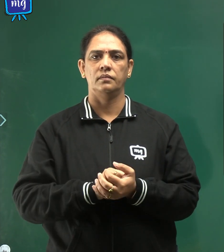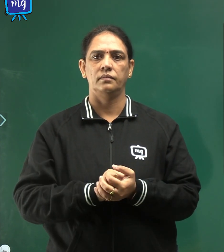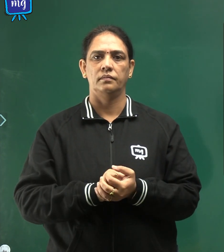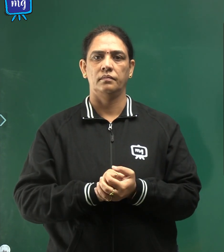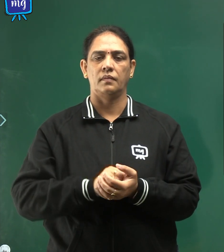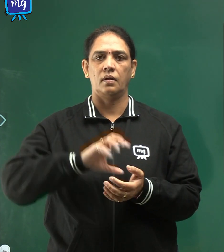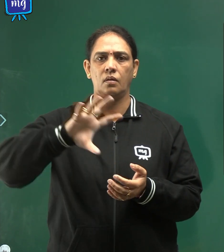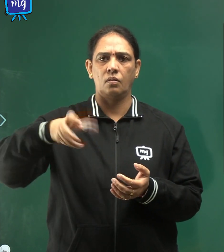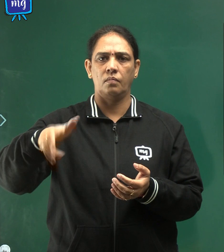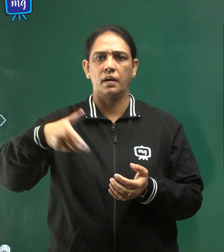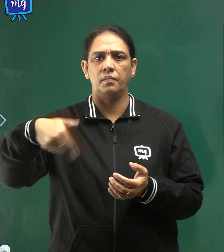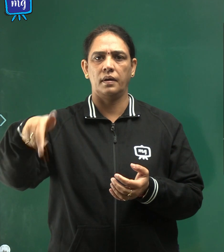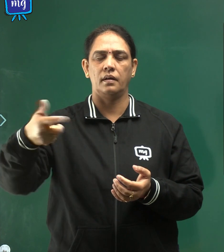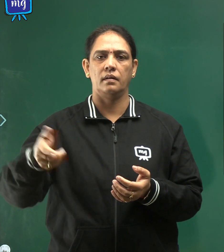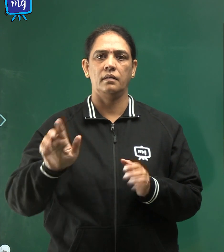घुमाने पर